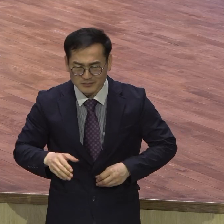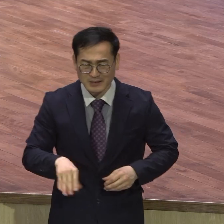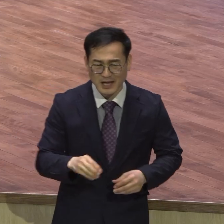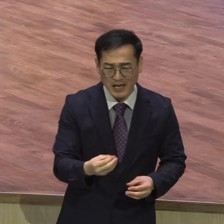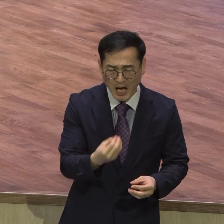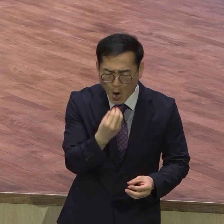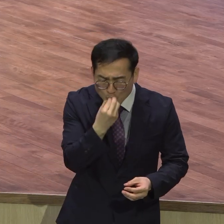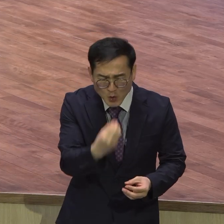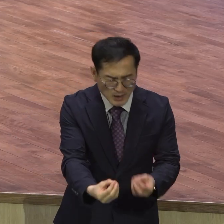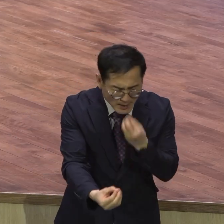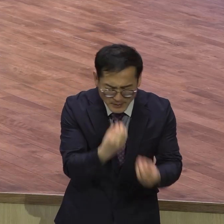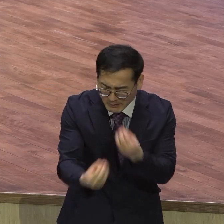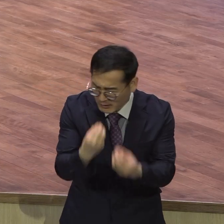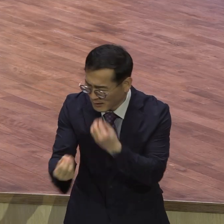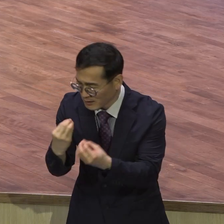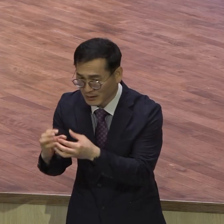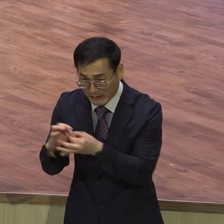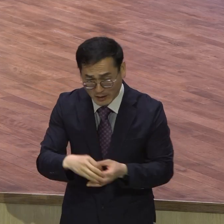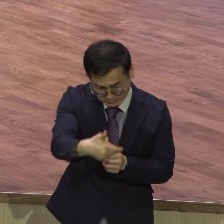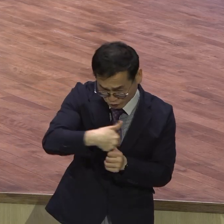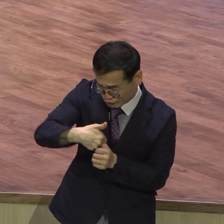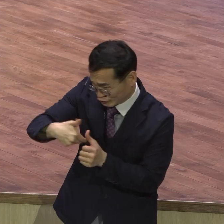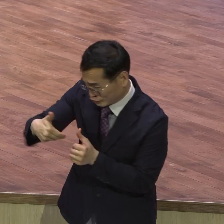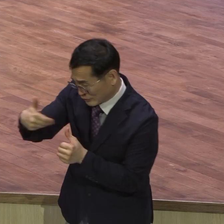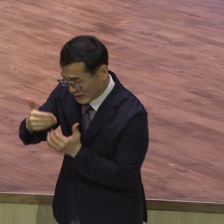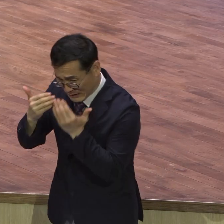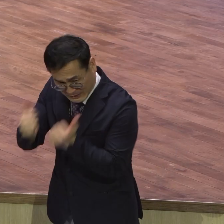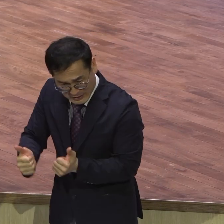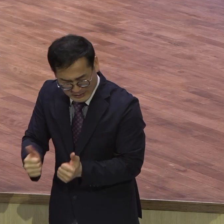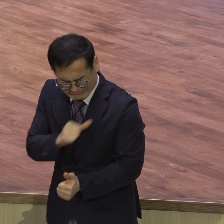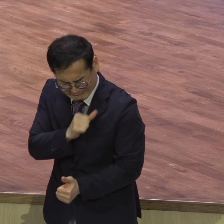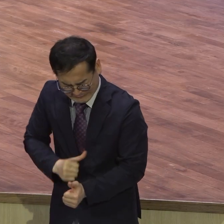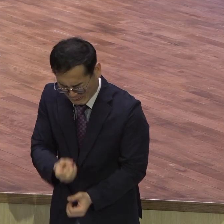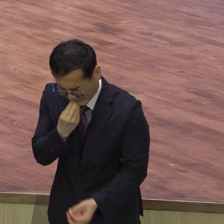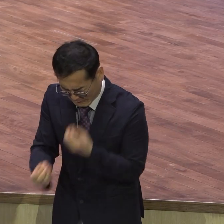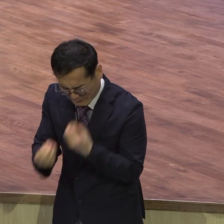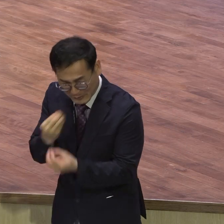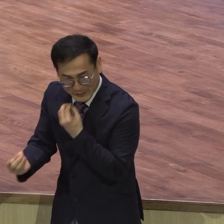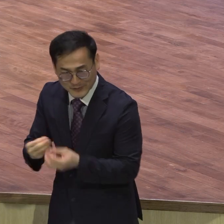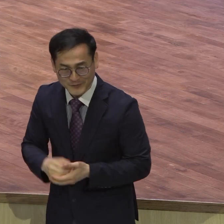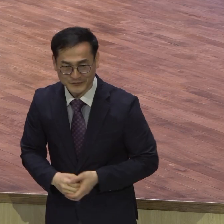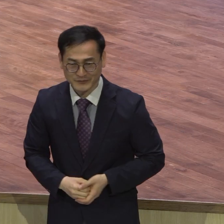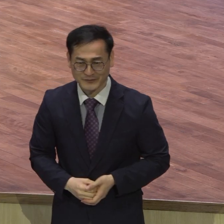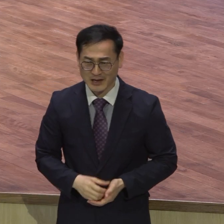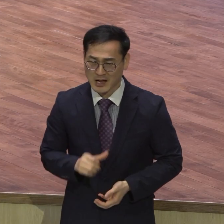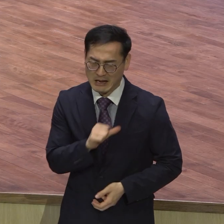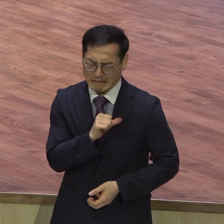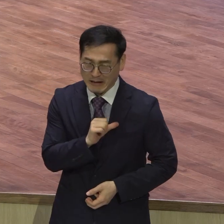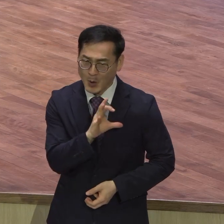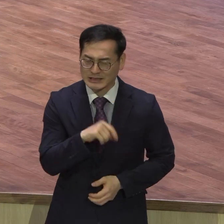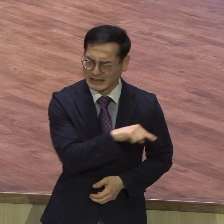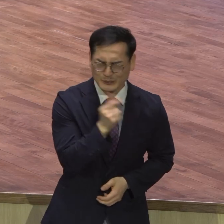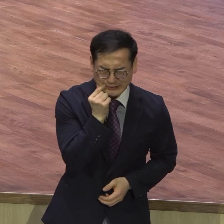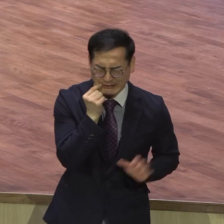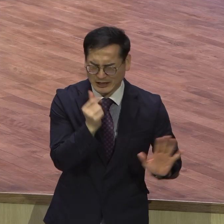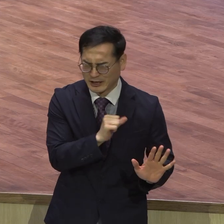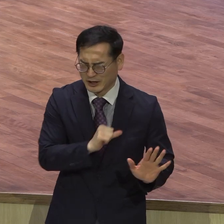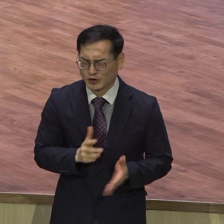홍시가 들어가니까 그렇다고 신방 가는 사람이 화장실 갈 수가 없고 막 주의요 하면서